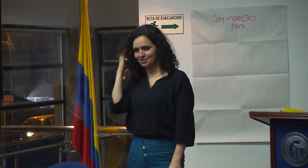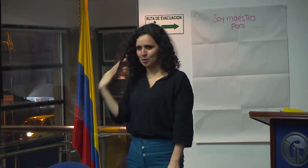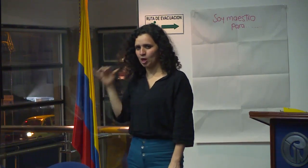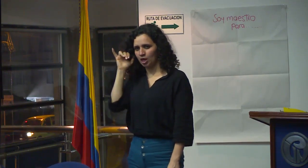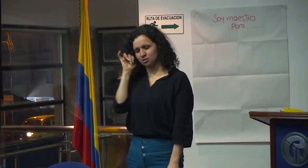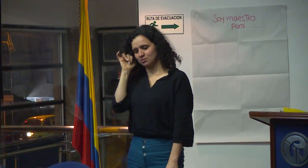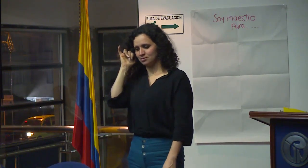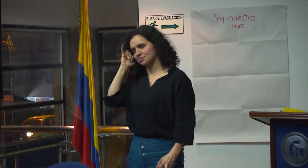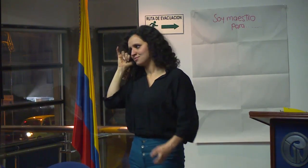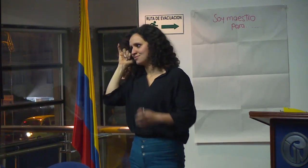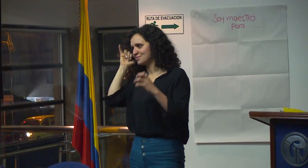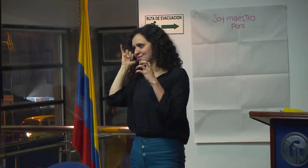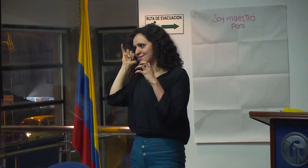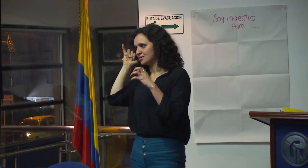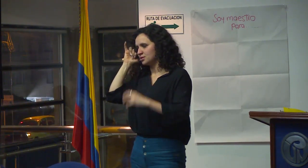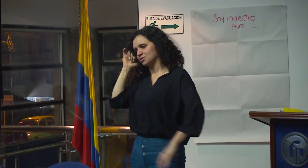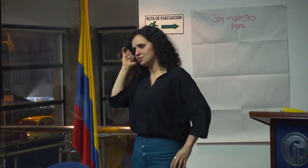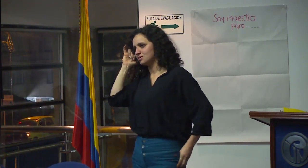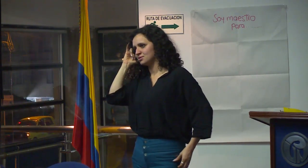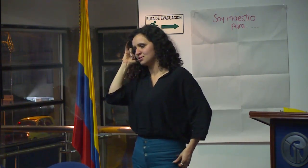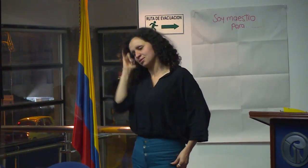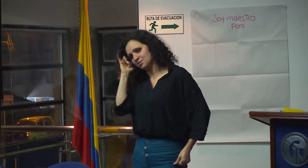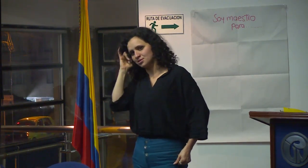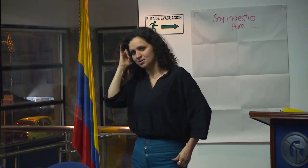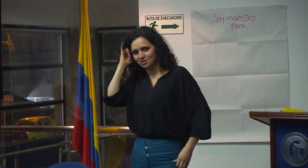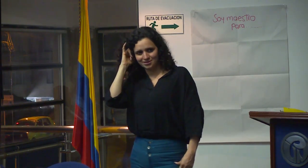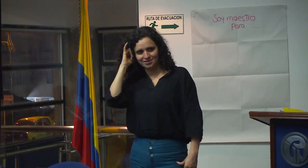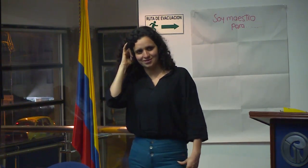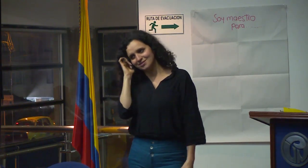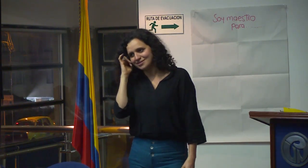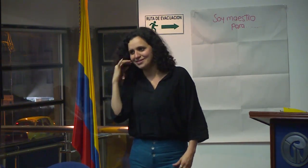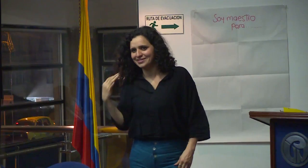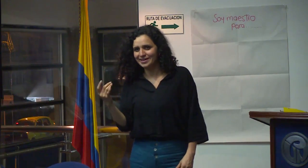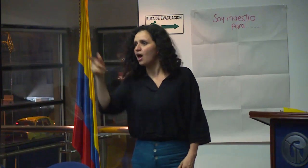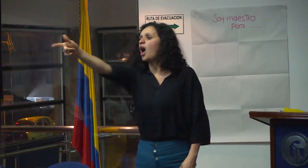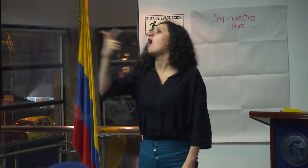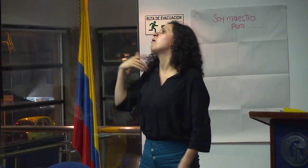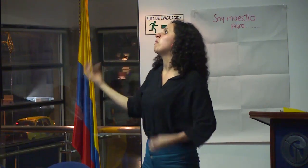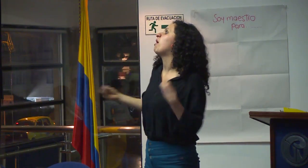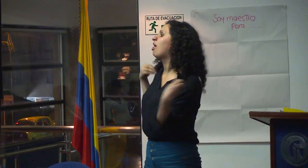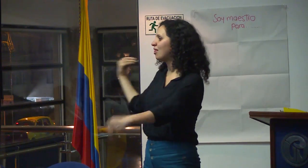caótico. Oiga lo que le están diciendo, pero ¿qué hacemos? De acuerdo.